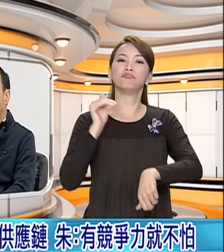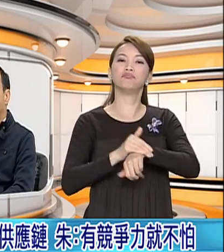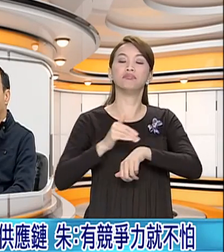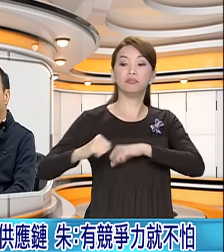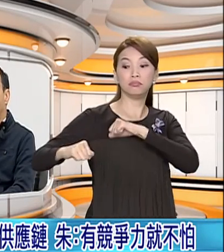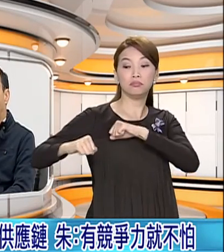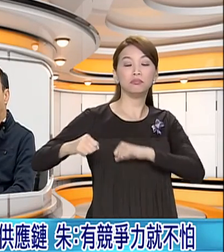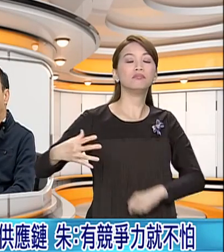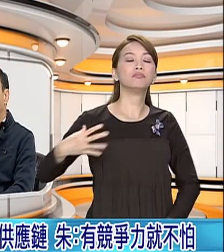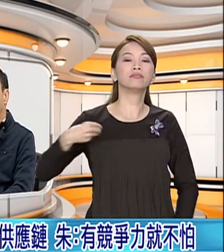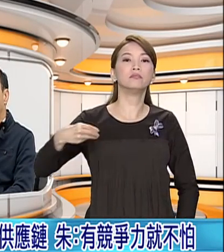不怕竞争。